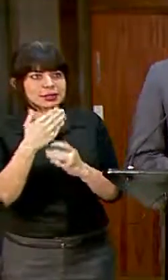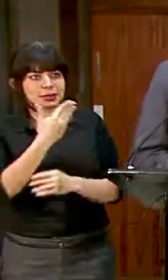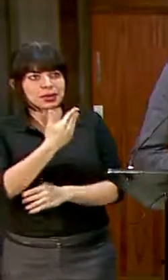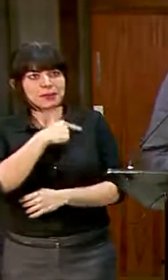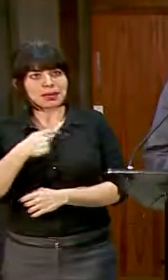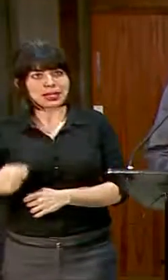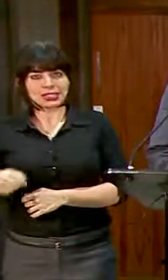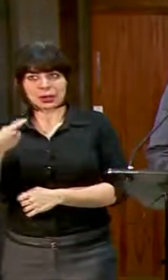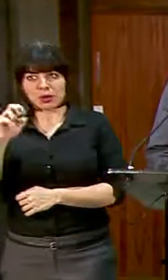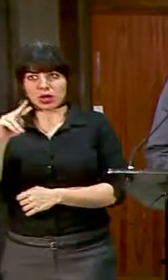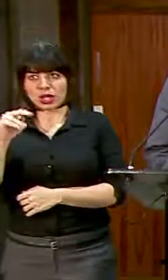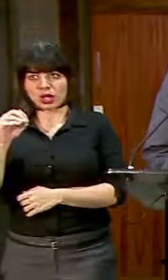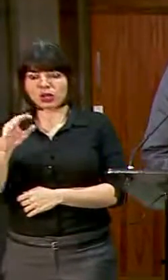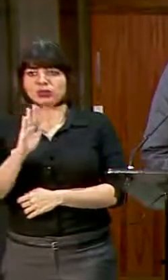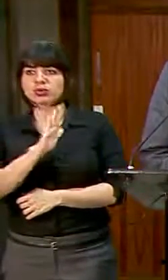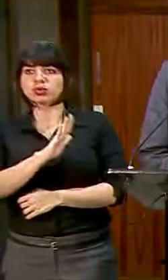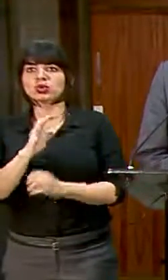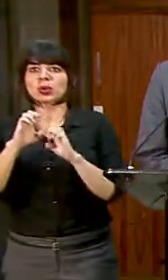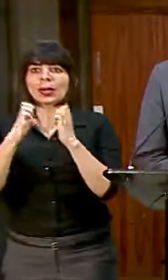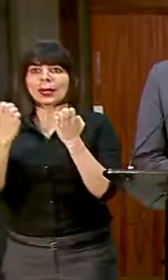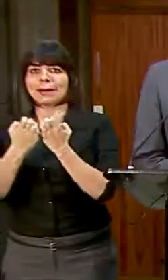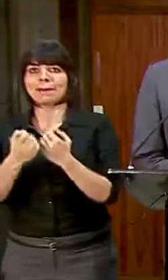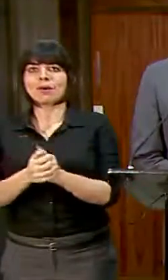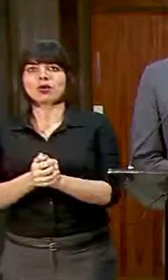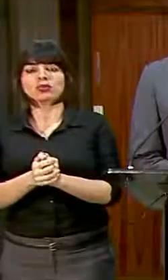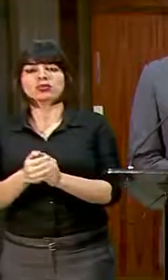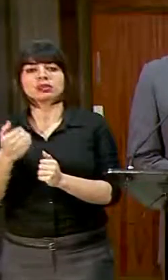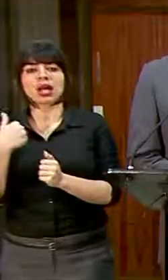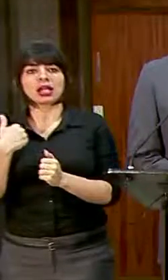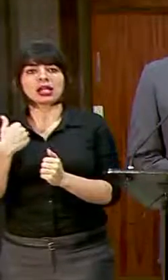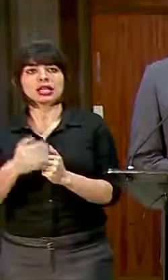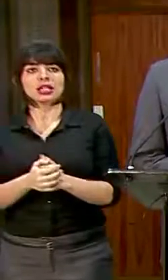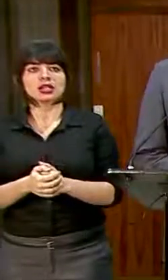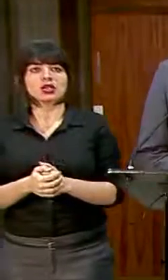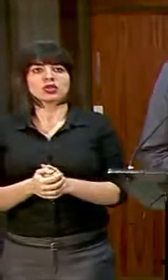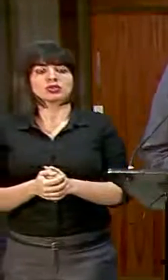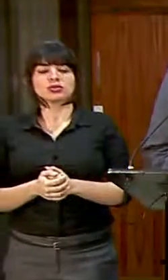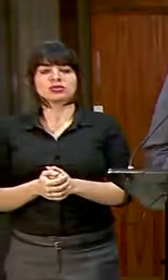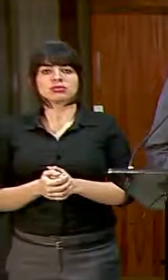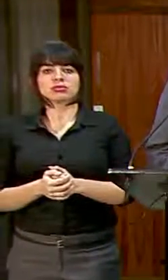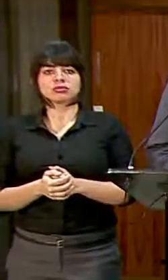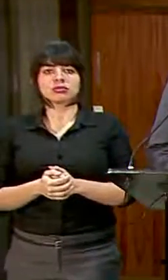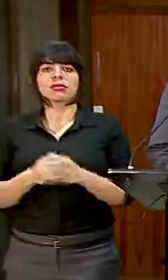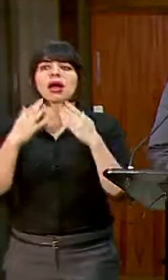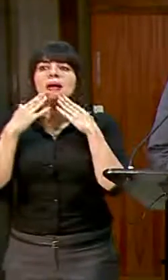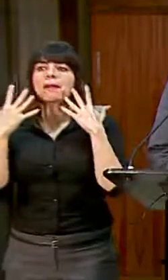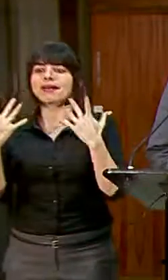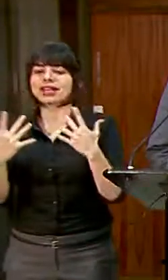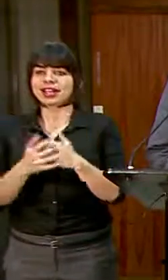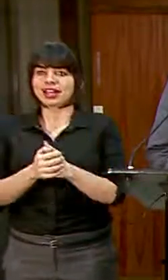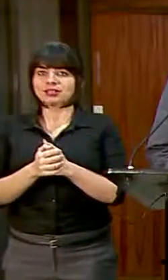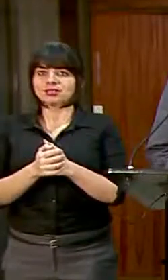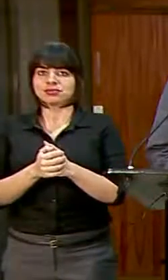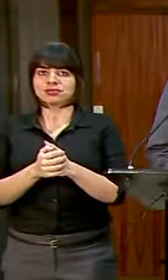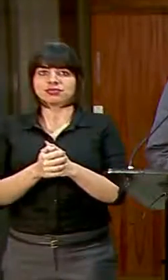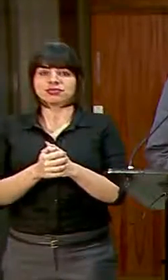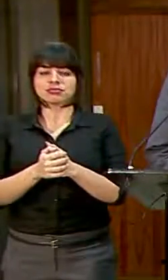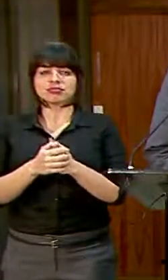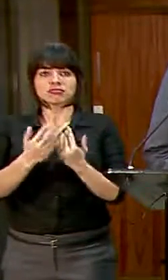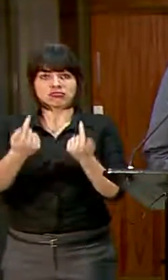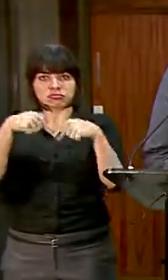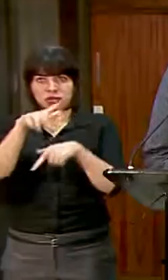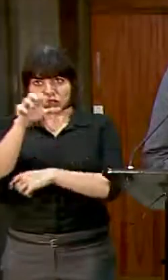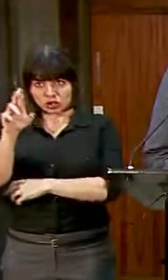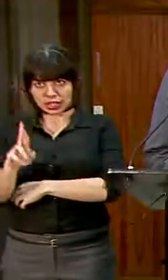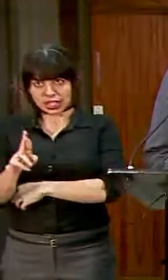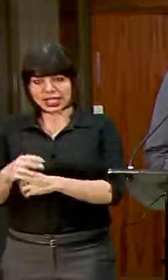al presidente Moreno y a su equipo, quienes han tenido la amabilidad de concurrir a